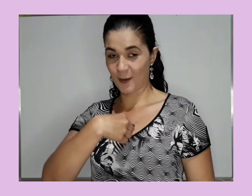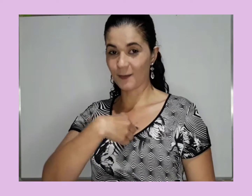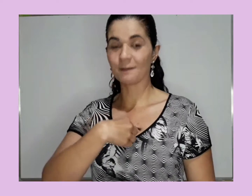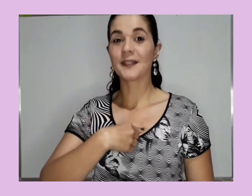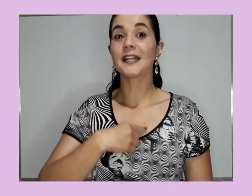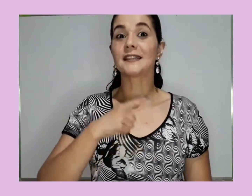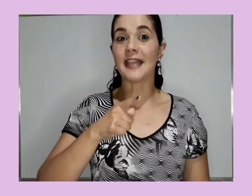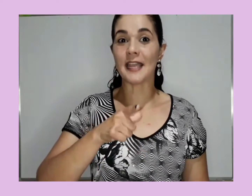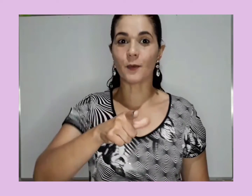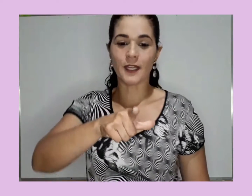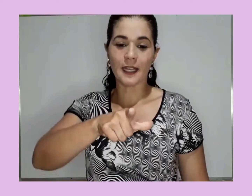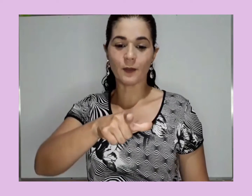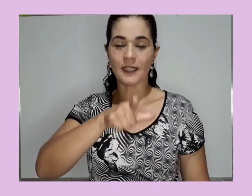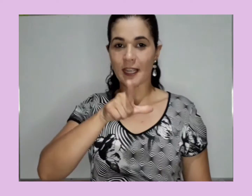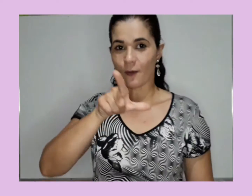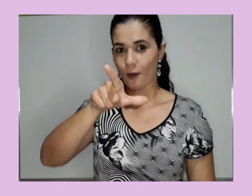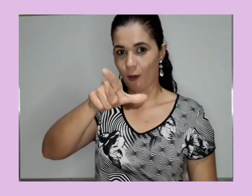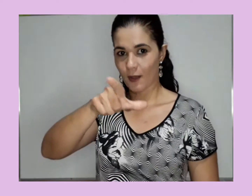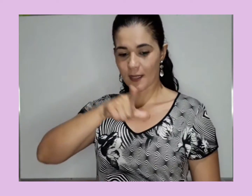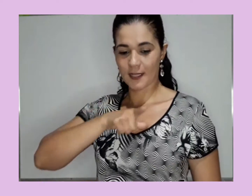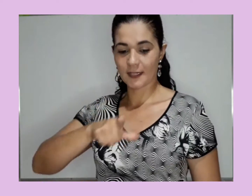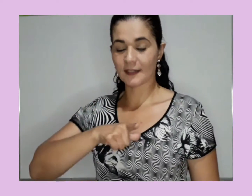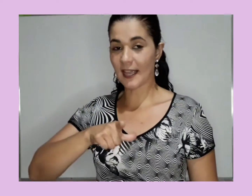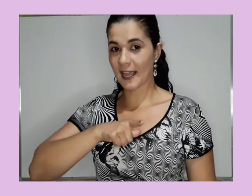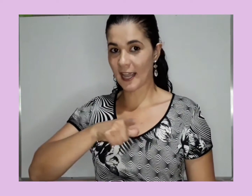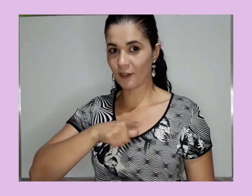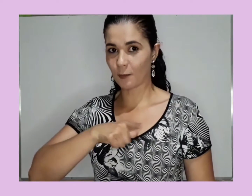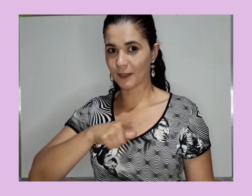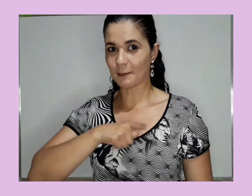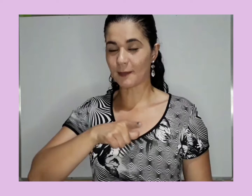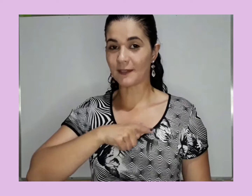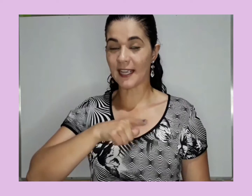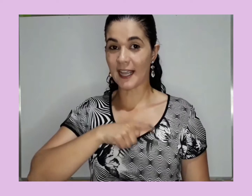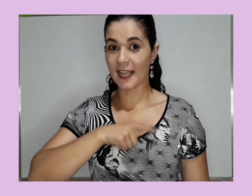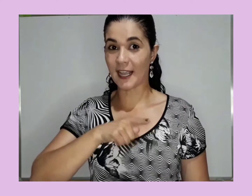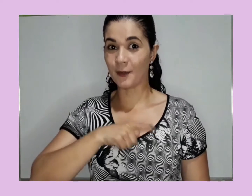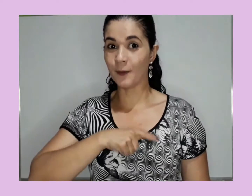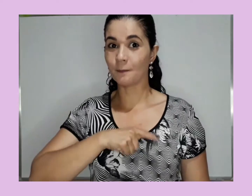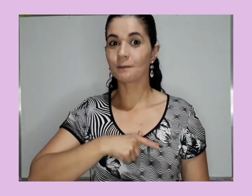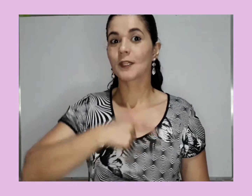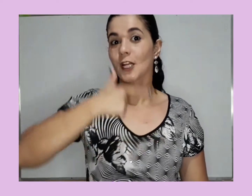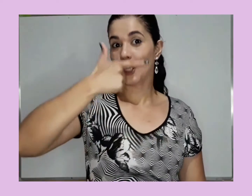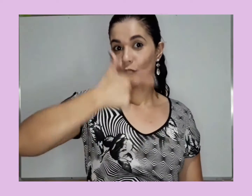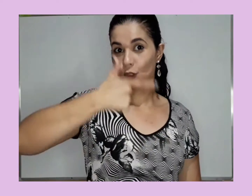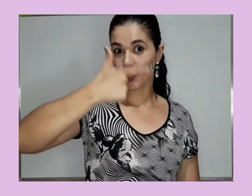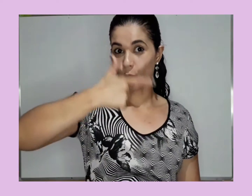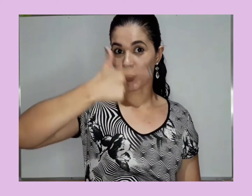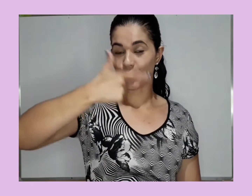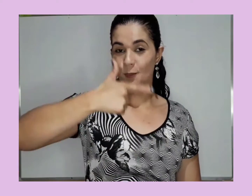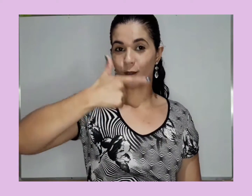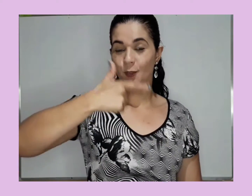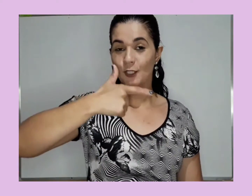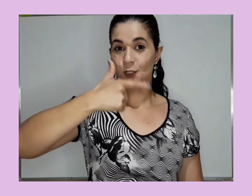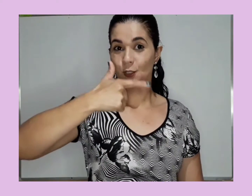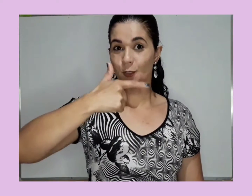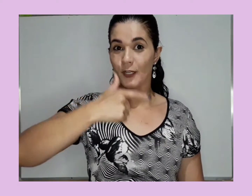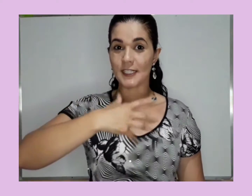eu tenho, o que eu tenho? Ó, tenho, vou apontar pra tenho 2, número 2, 2